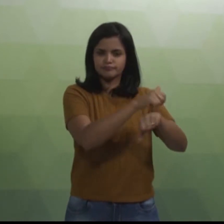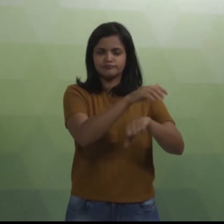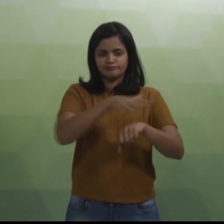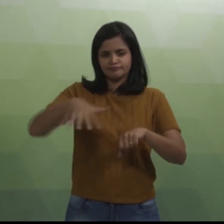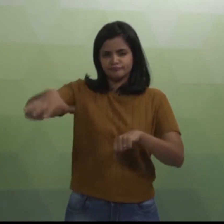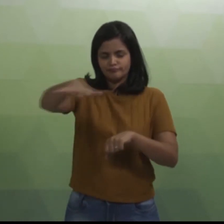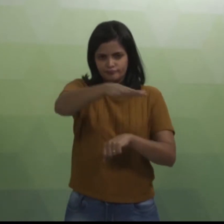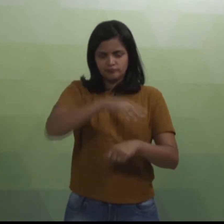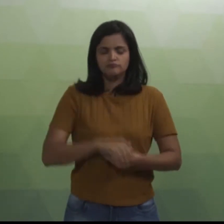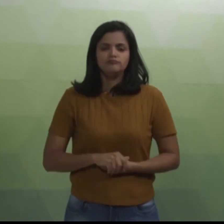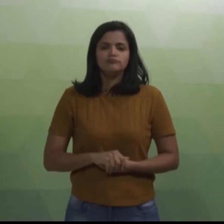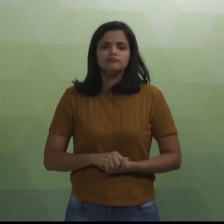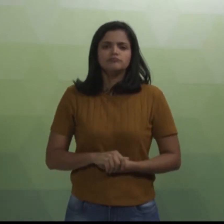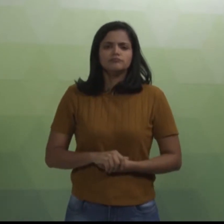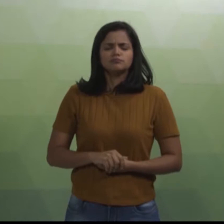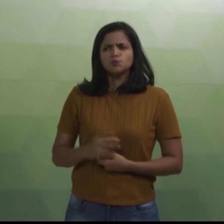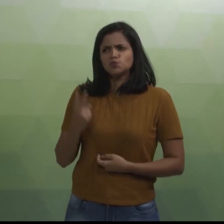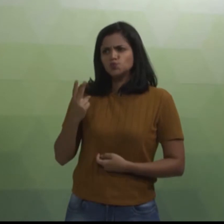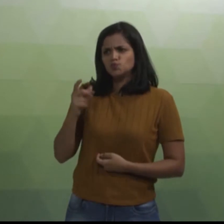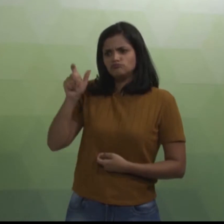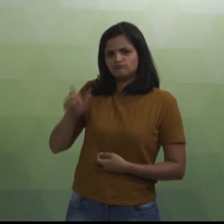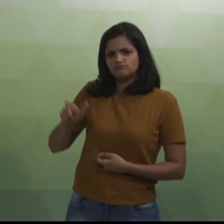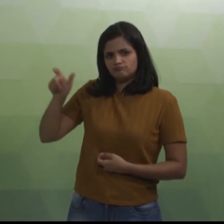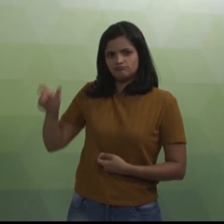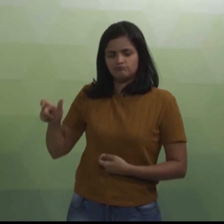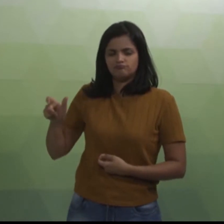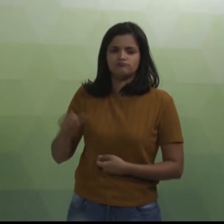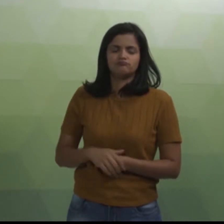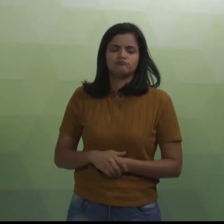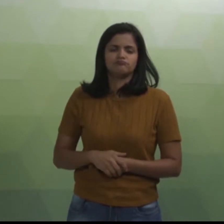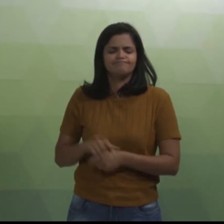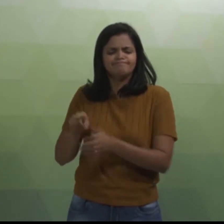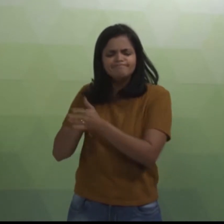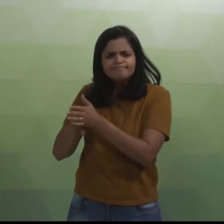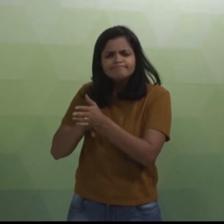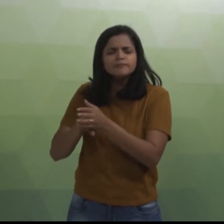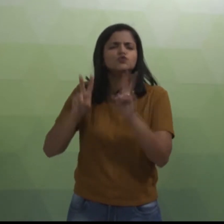Ainda sobre referentes no espaço.